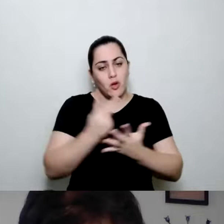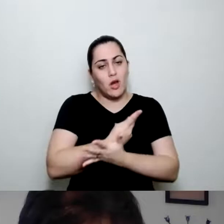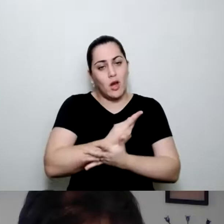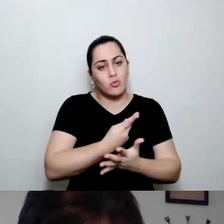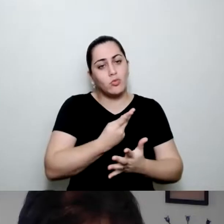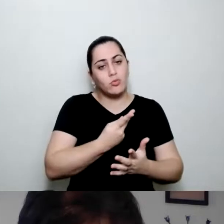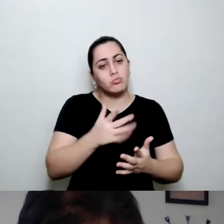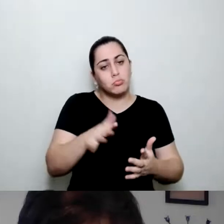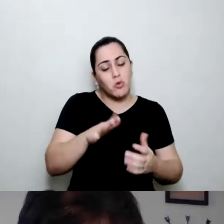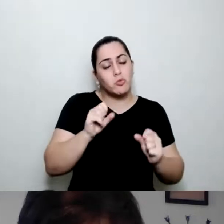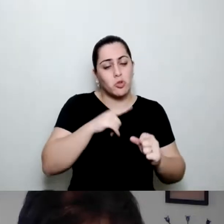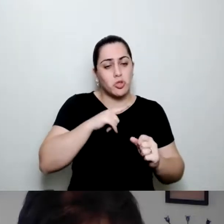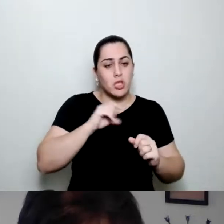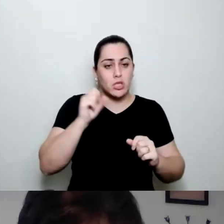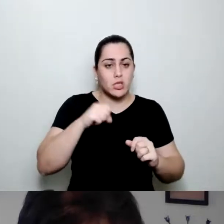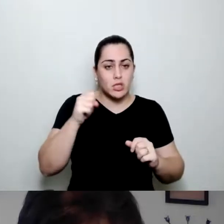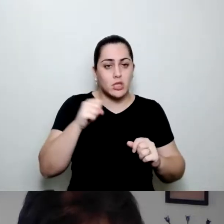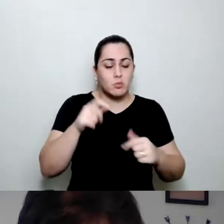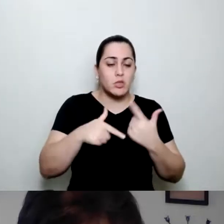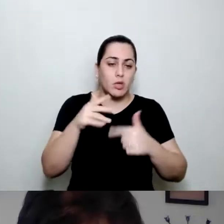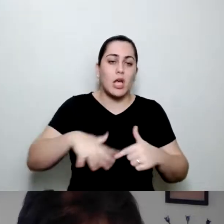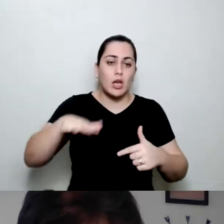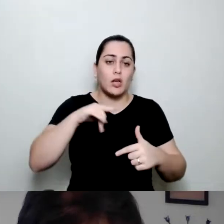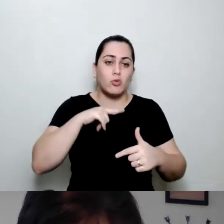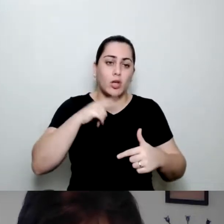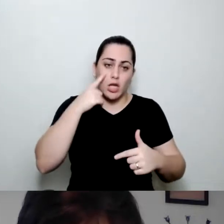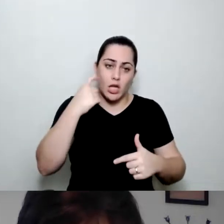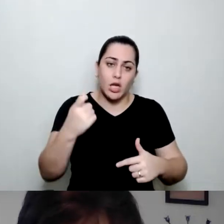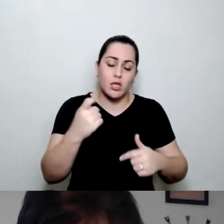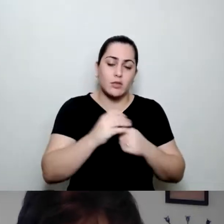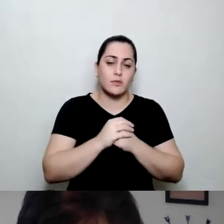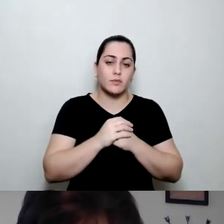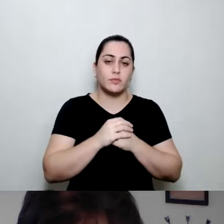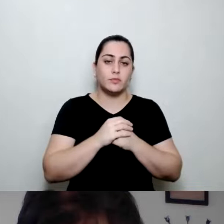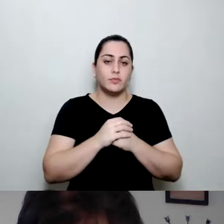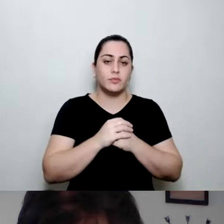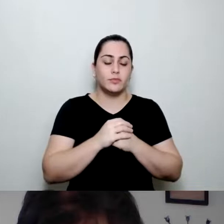tenha gente que atua nessa área, eu estaria interessado em ver exemplos disso.